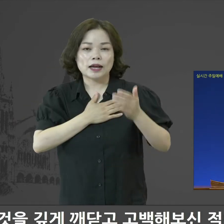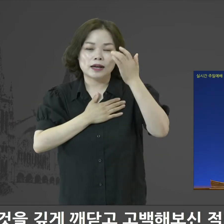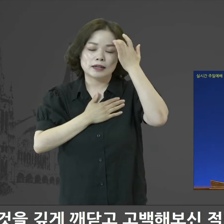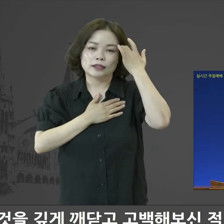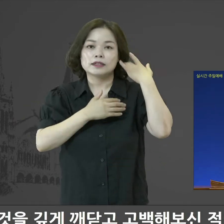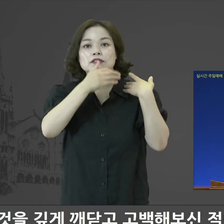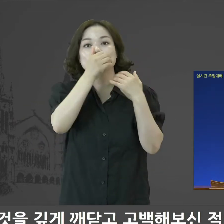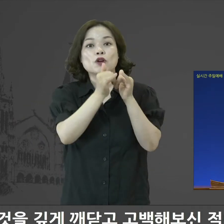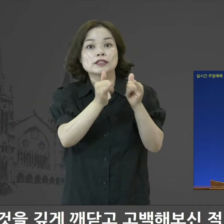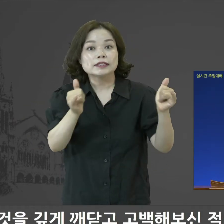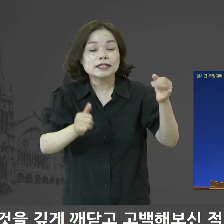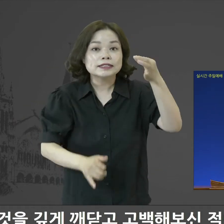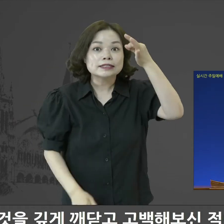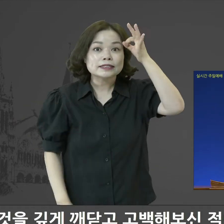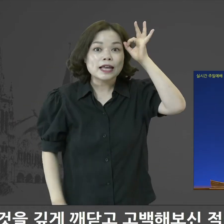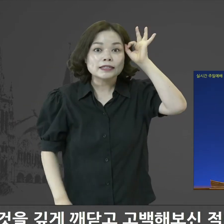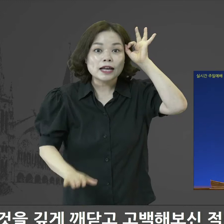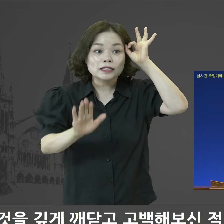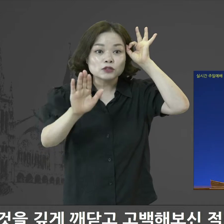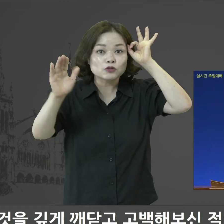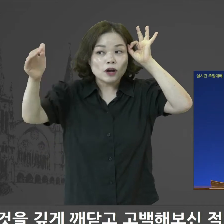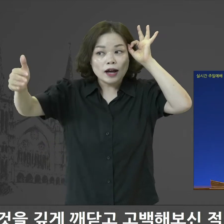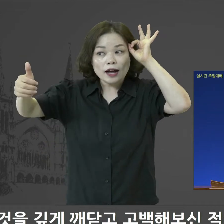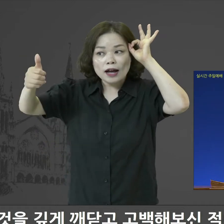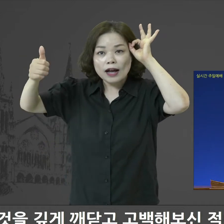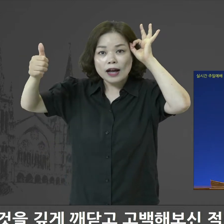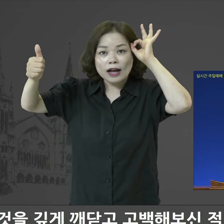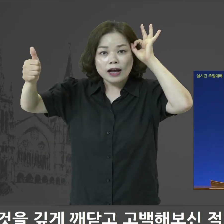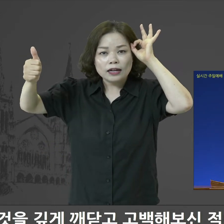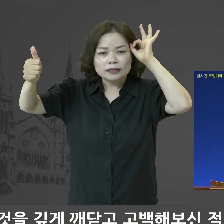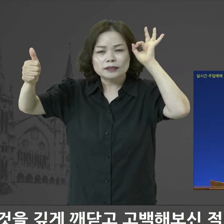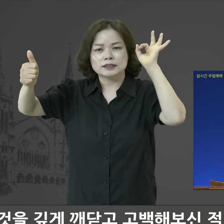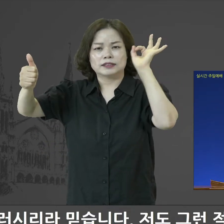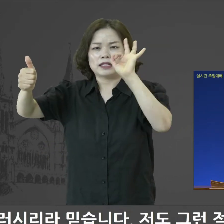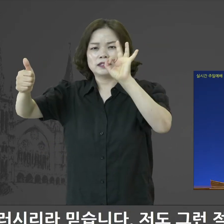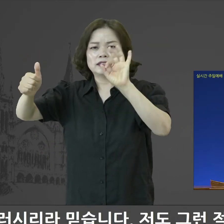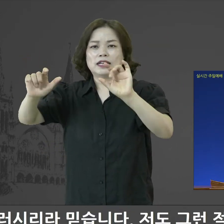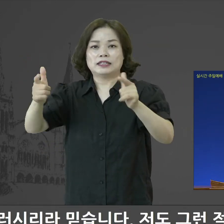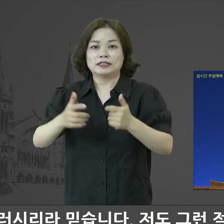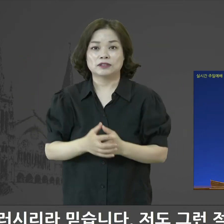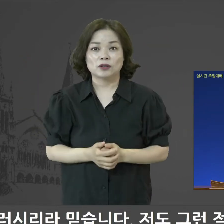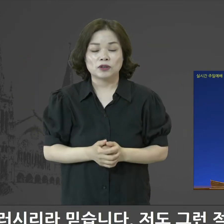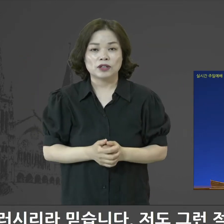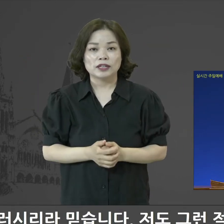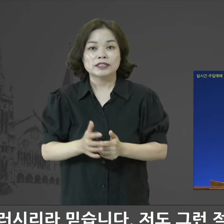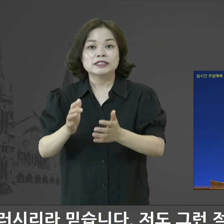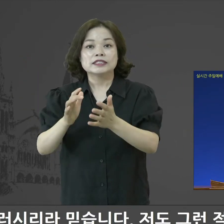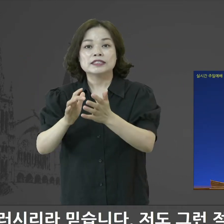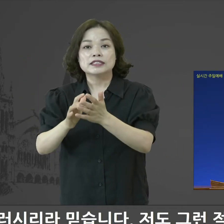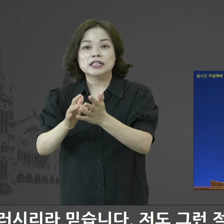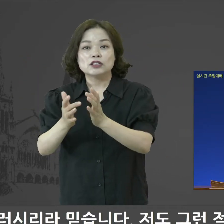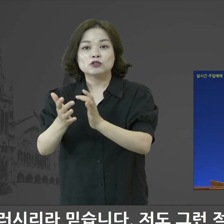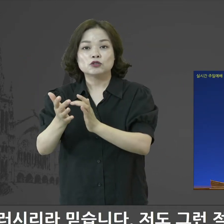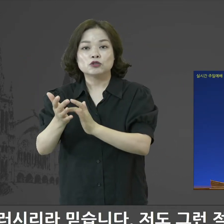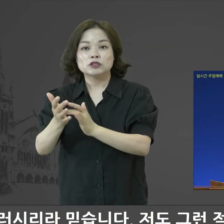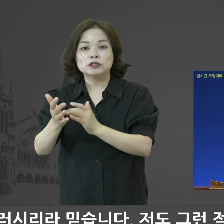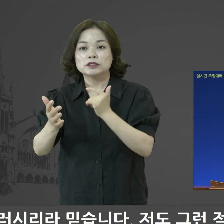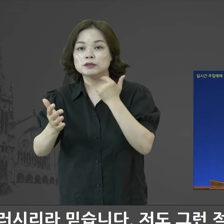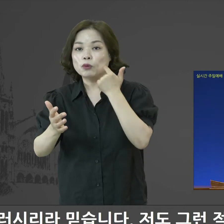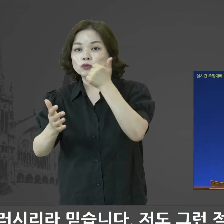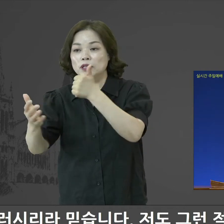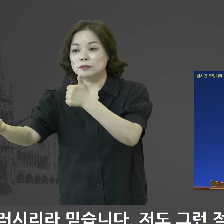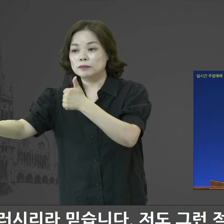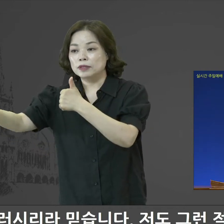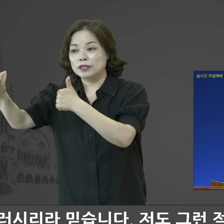것을 깨달은 다음 하나님을 찾은 것 같지 않습니다. 예수님이 제 마음속에